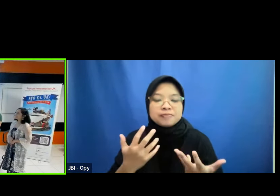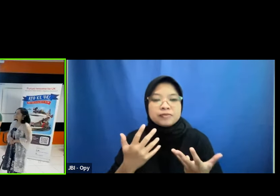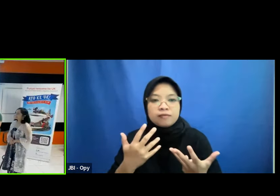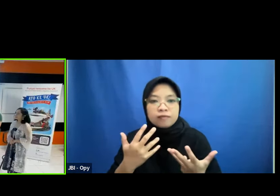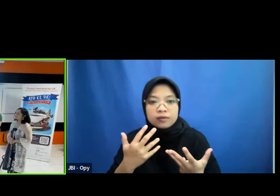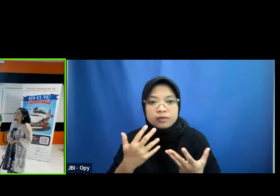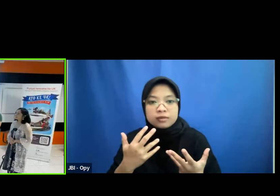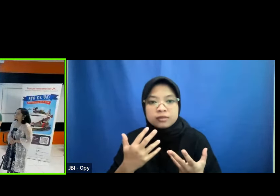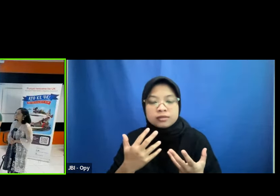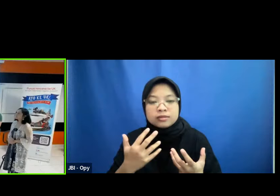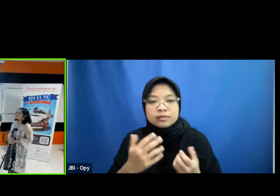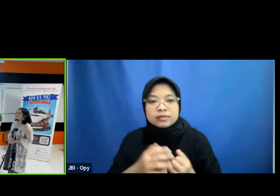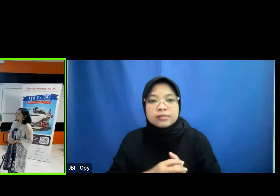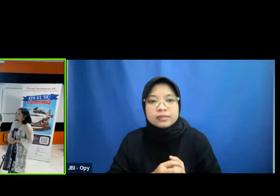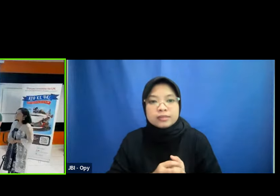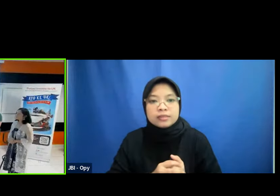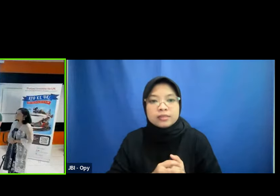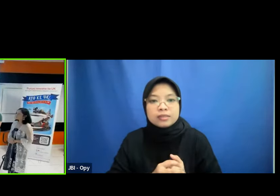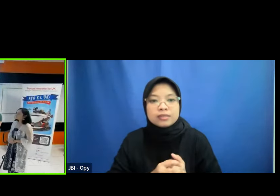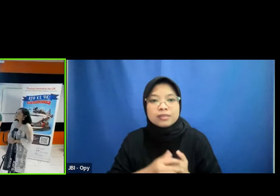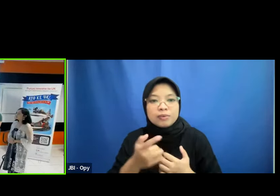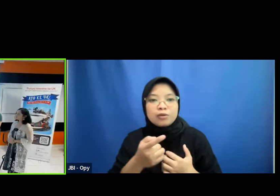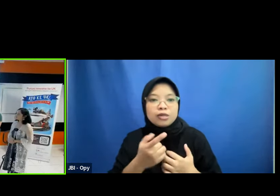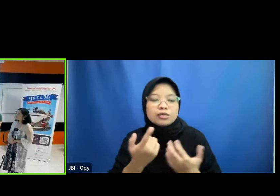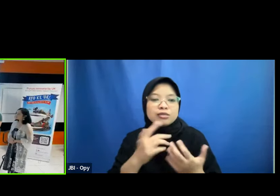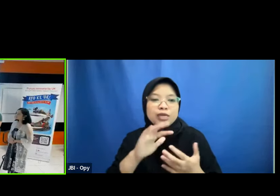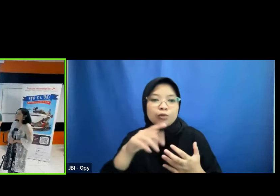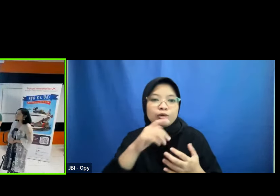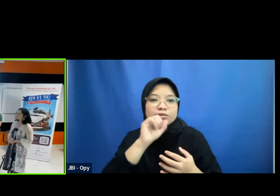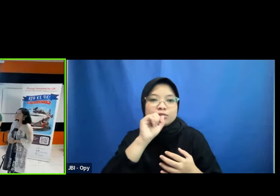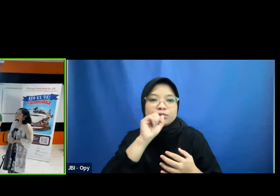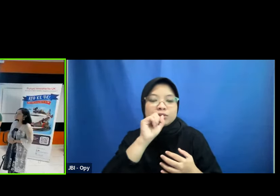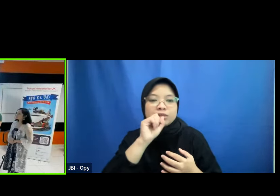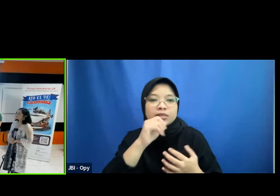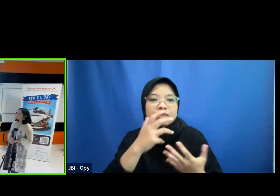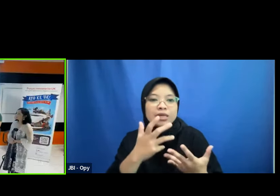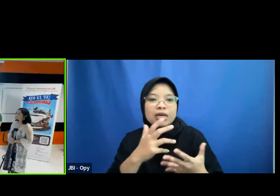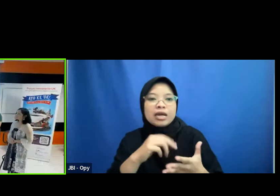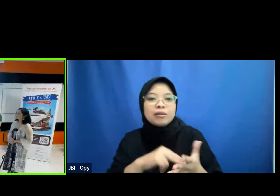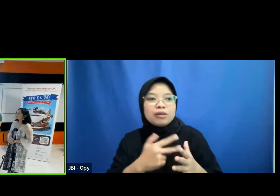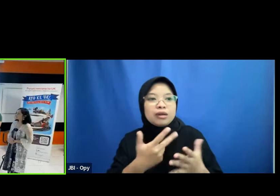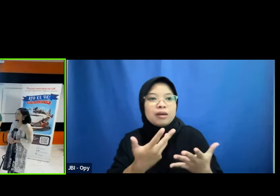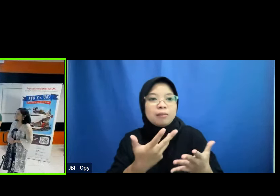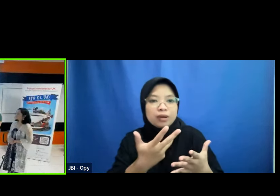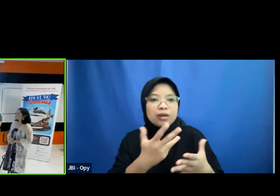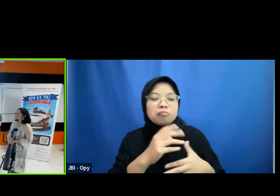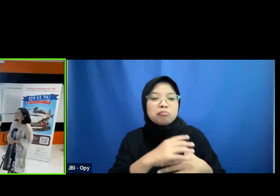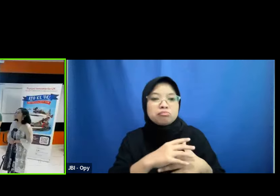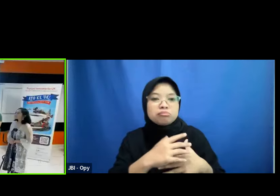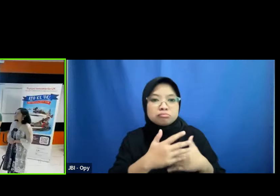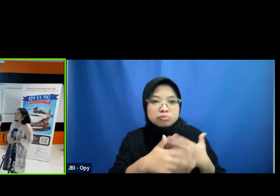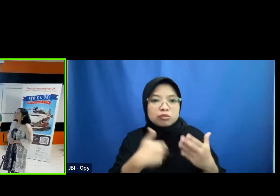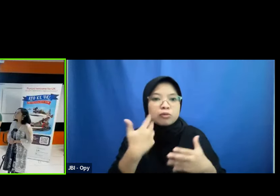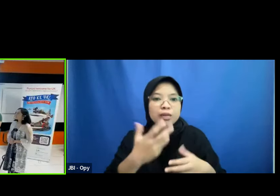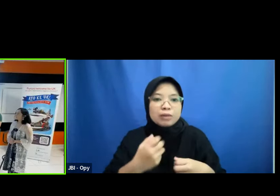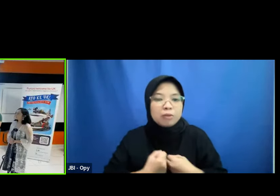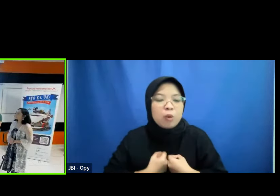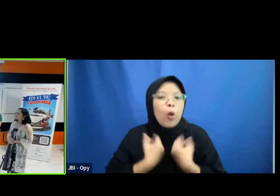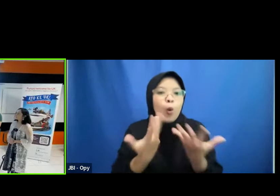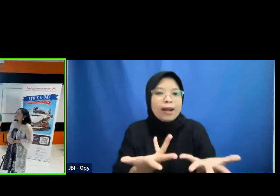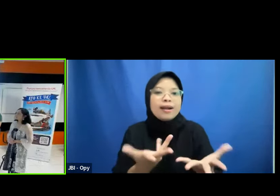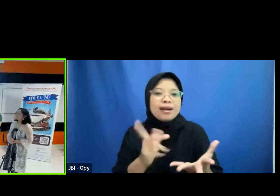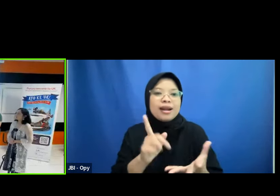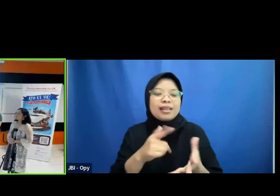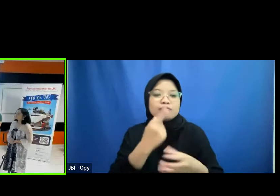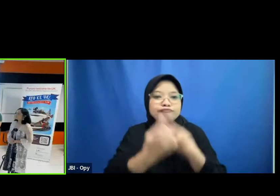tidak gimana ya If It's Organic balik lagi sih kayaknya sebennya jawabannya itu aja e If It's Organic If It's keluar ya cara